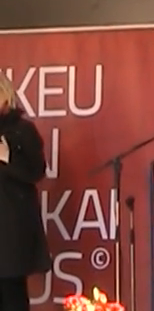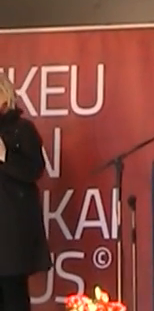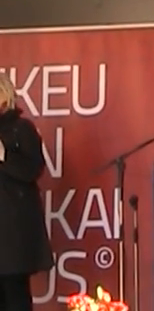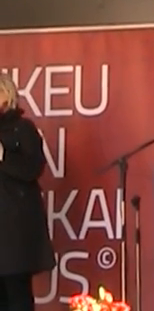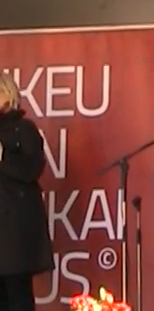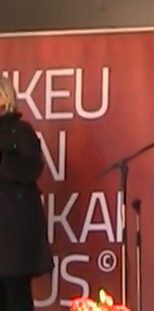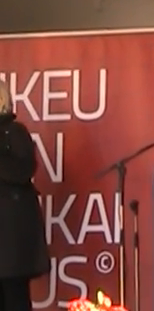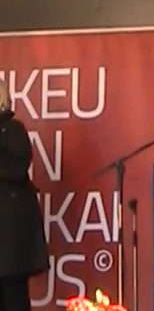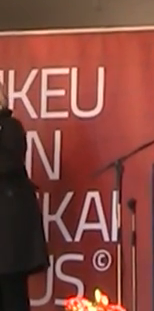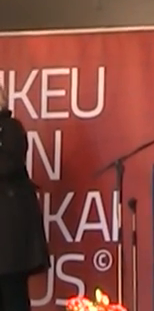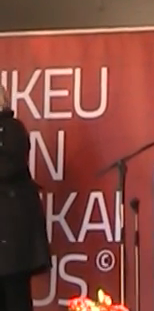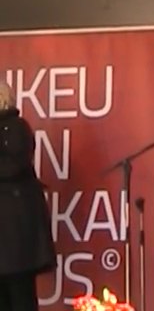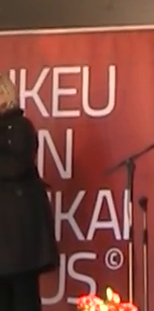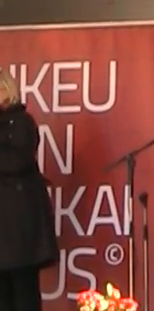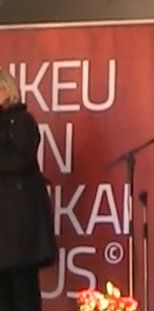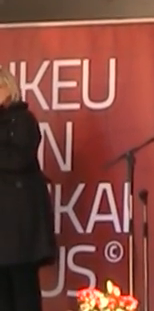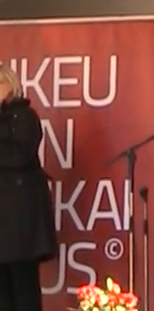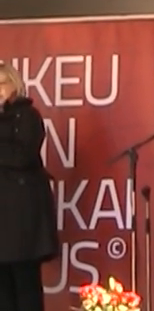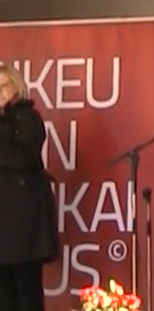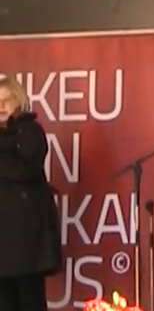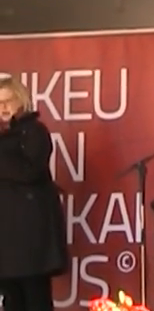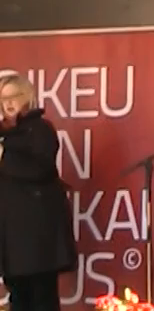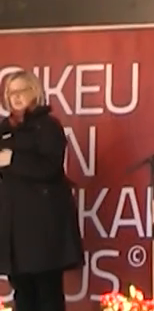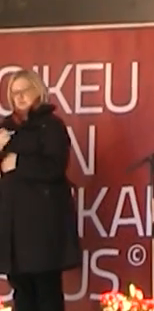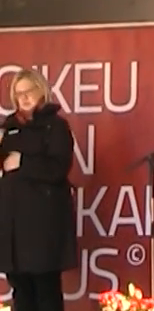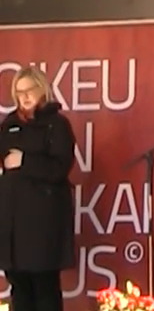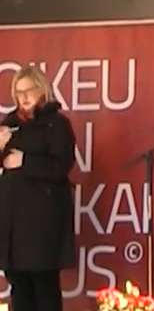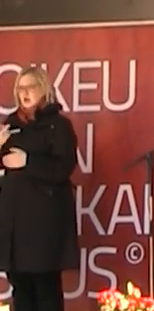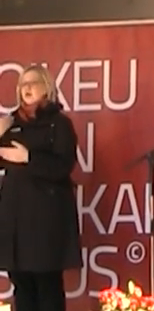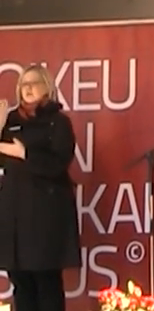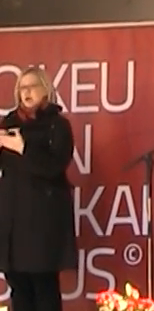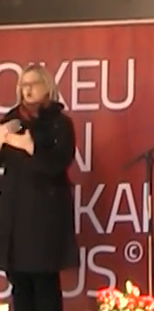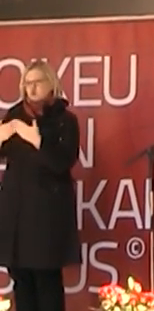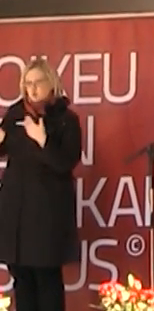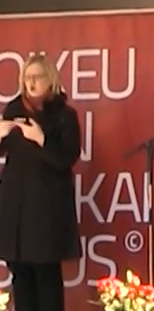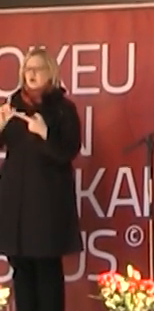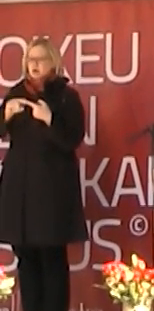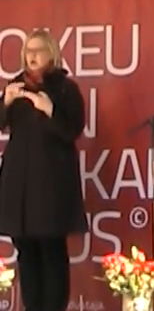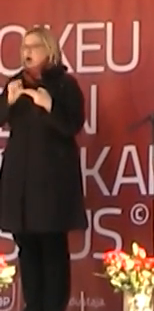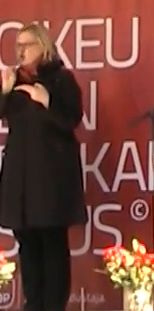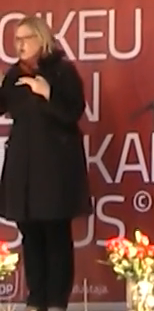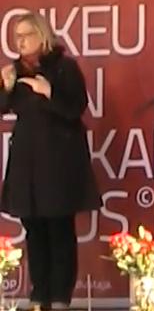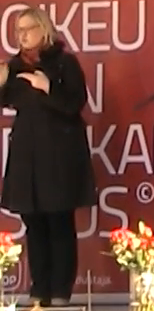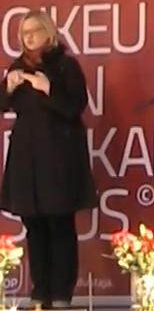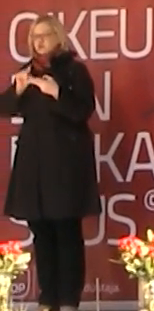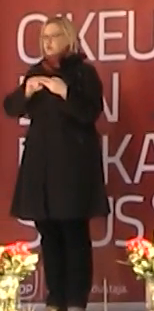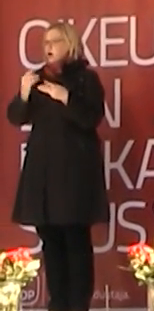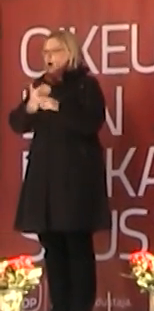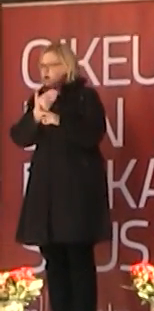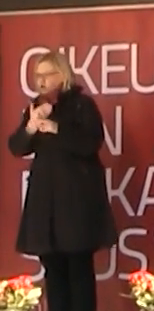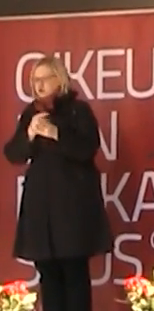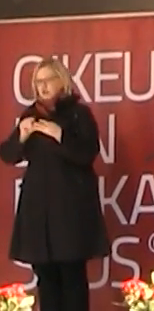alle 30-vuotiaalle nuorelle tarjotaan joko työ, koulutus, harjoittelu,